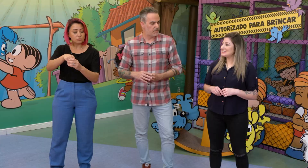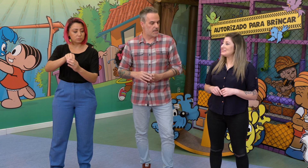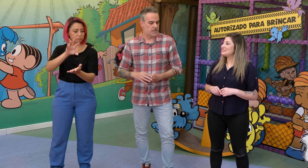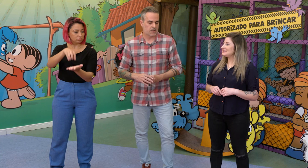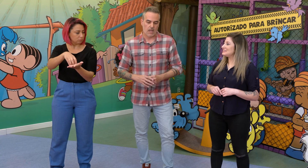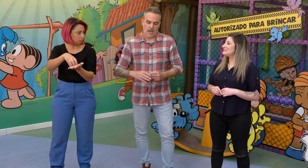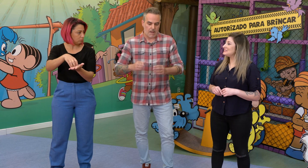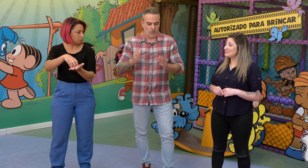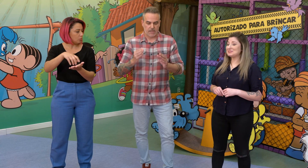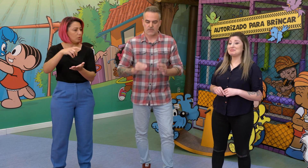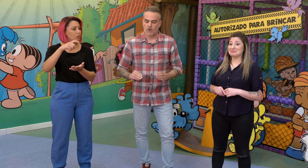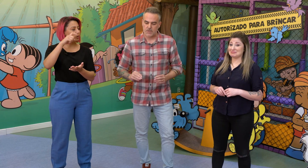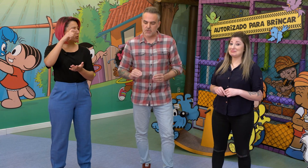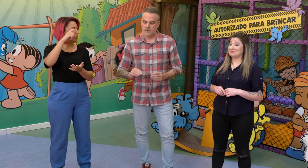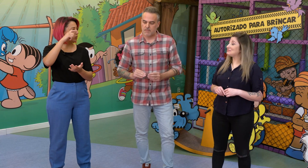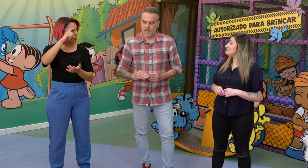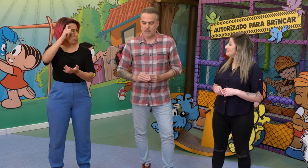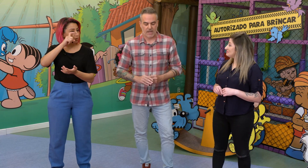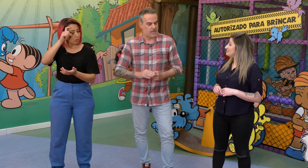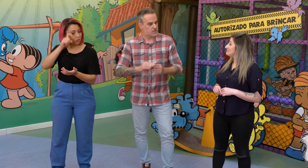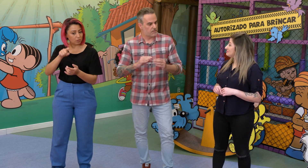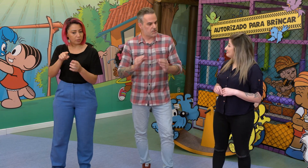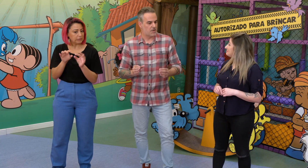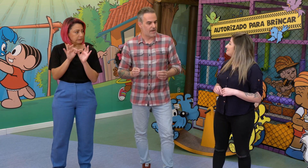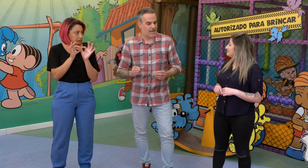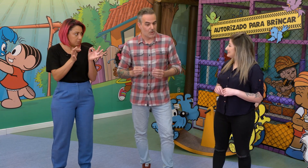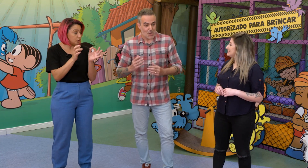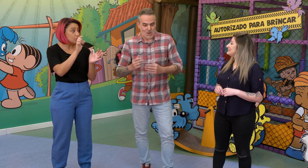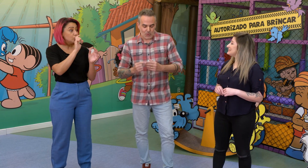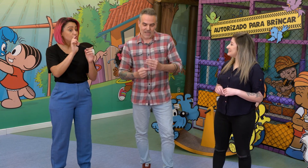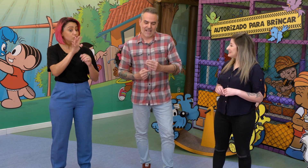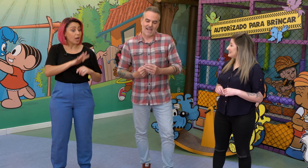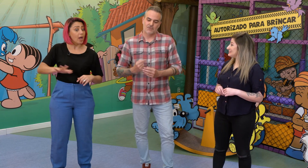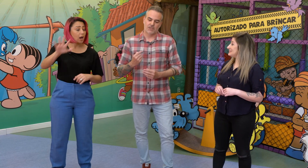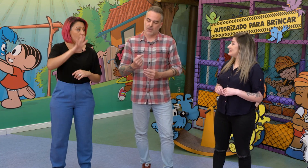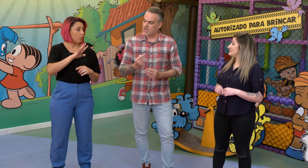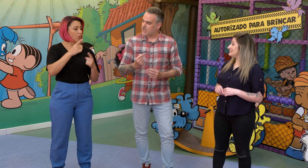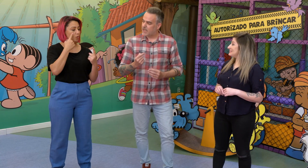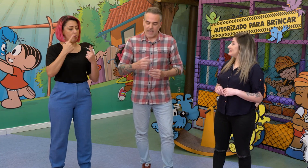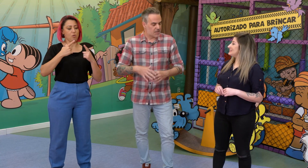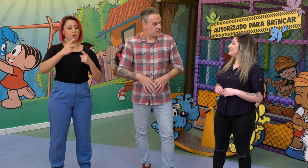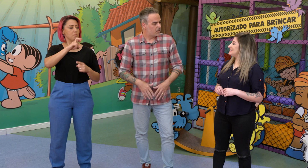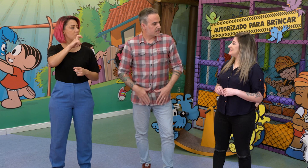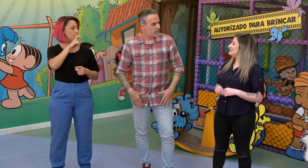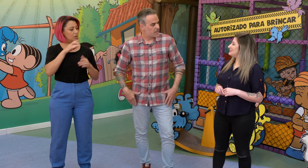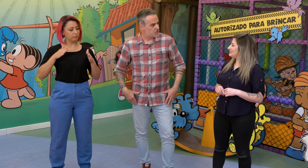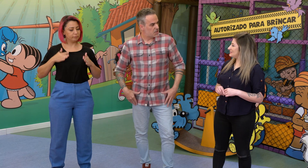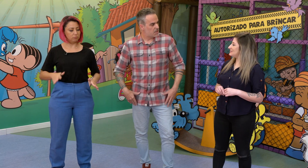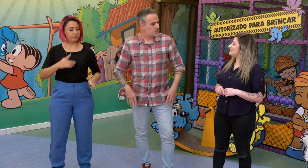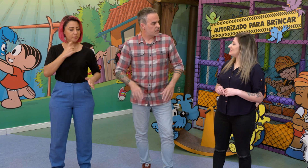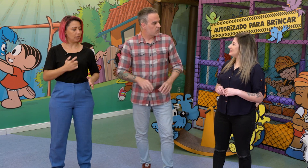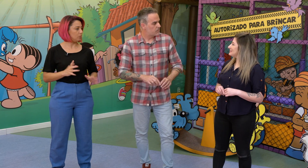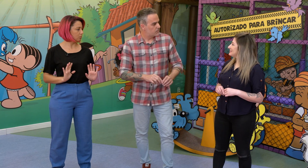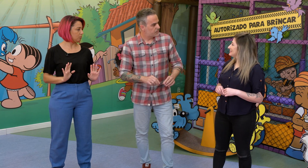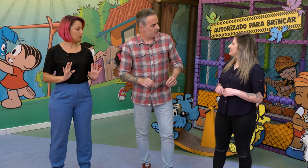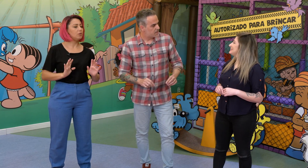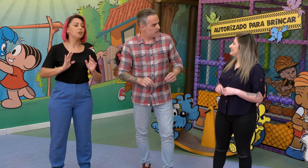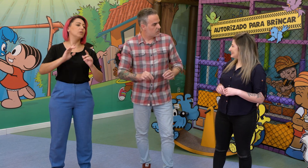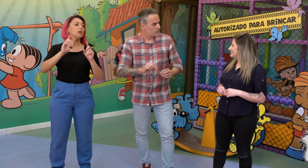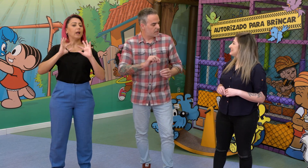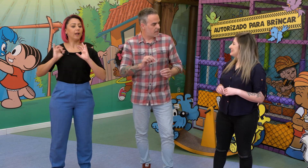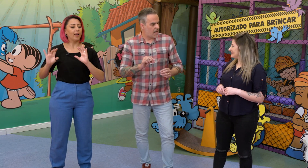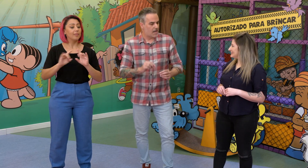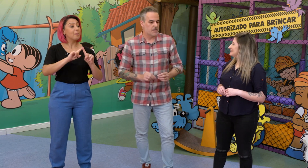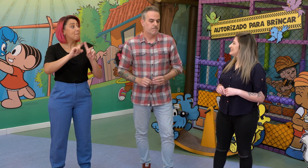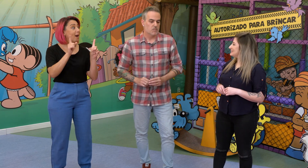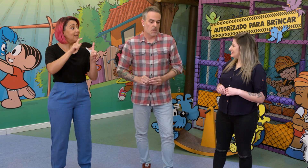muito minimalista. A Mônica é só um vestidinho vermelho, a Magali é só um vestidinho amarelo. No caso da Dorinha, ela já tem uma sainha jeans, já tem um tênisinho